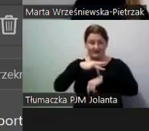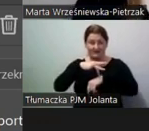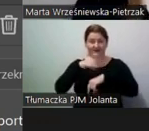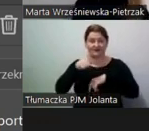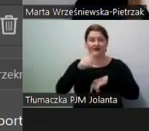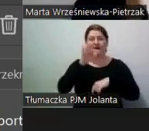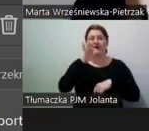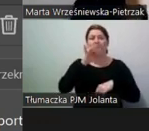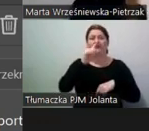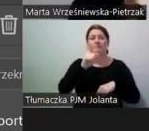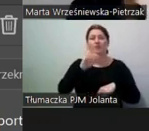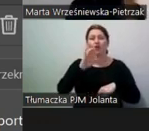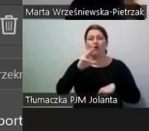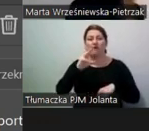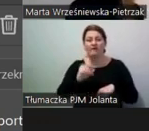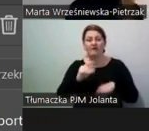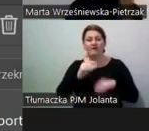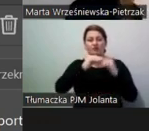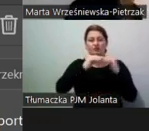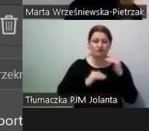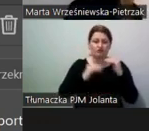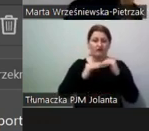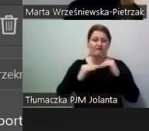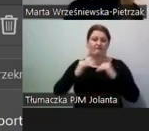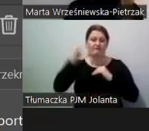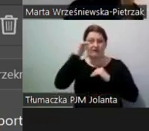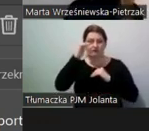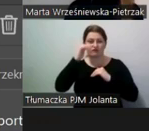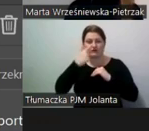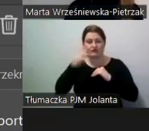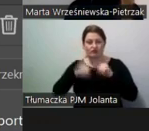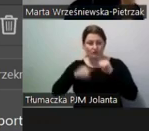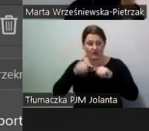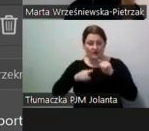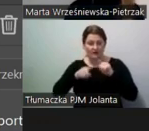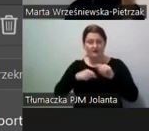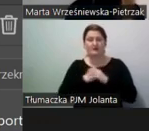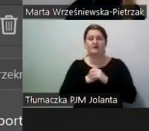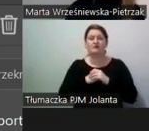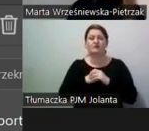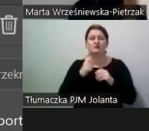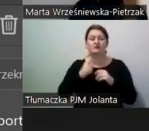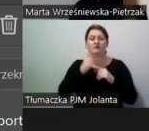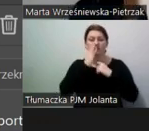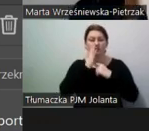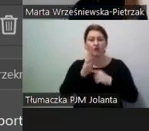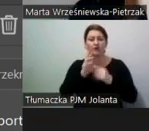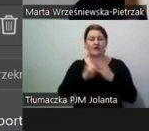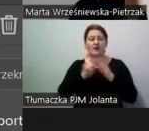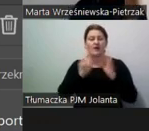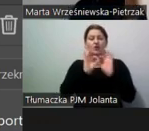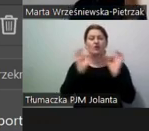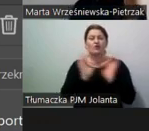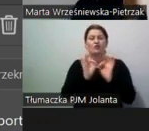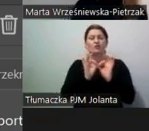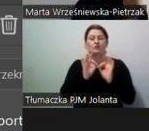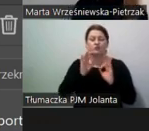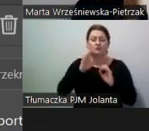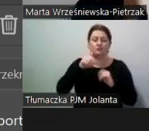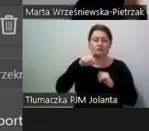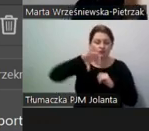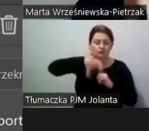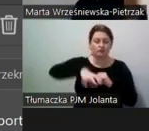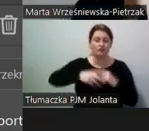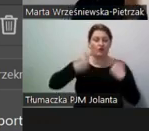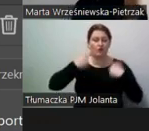typowy, niższy niż typowy czy wyższy niż typowy, prezentuje go na tle określonej grupy